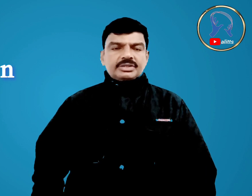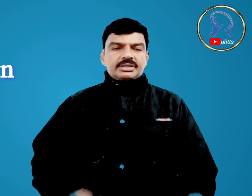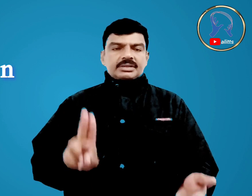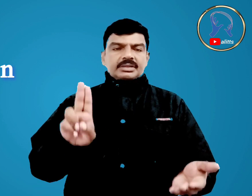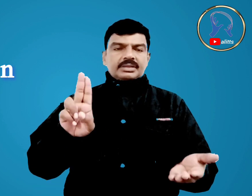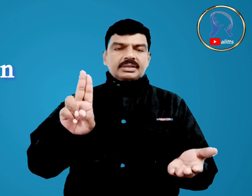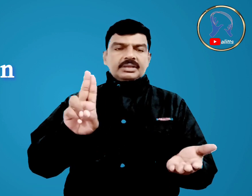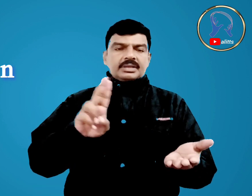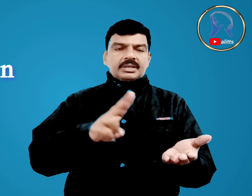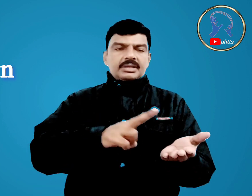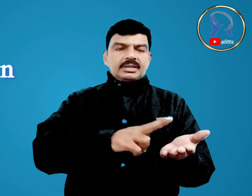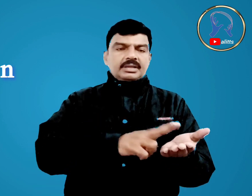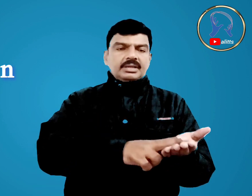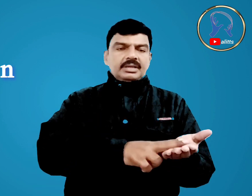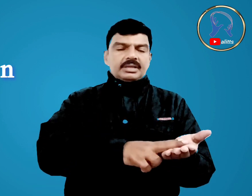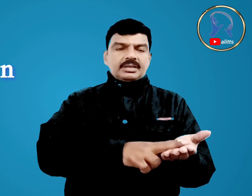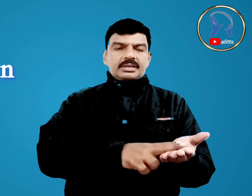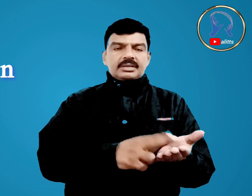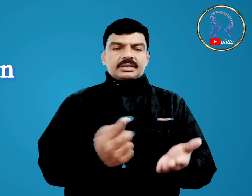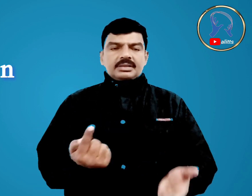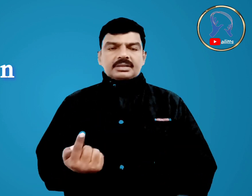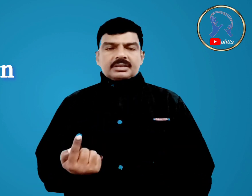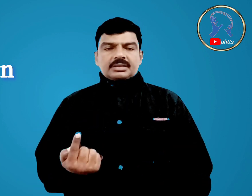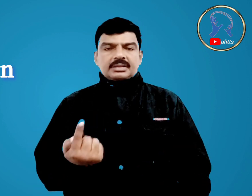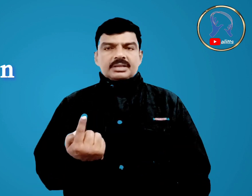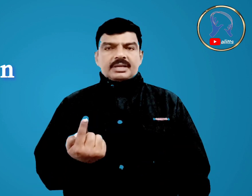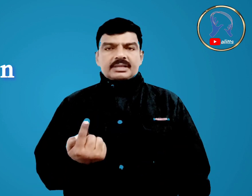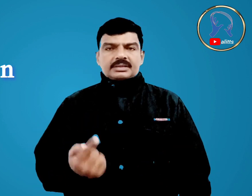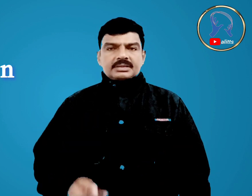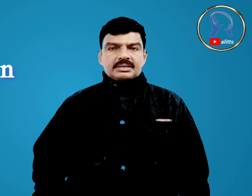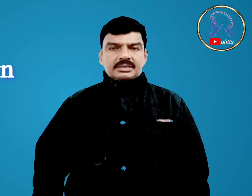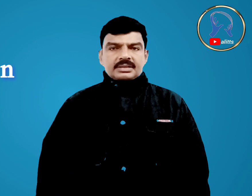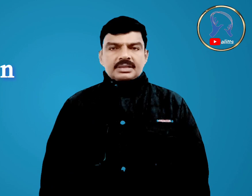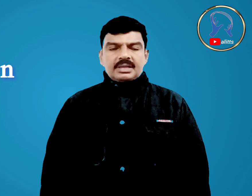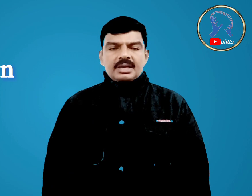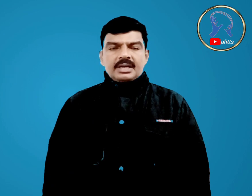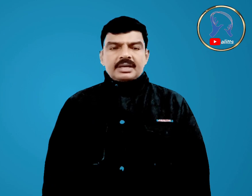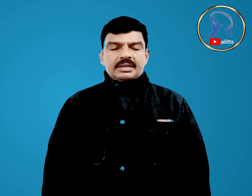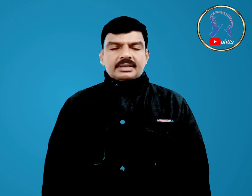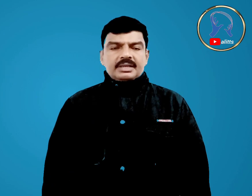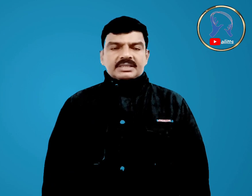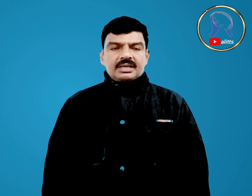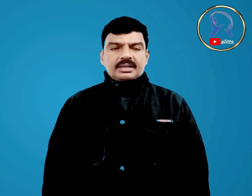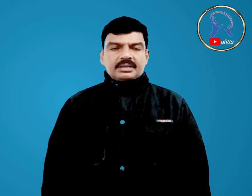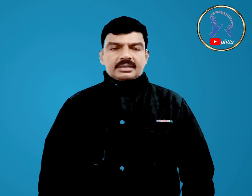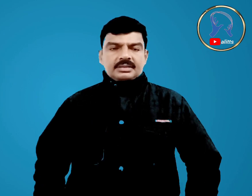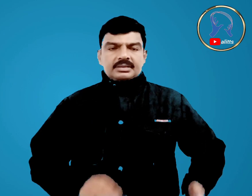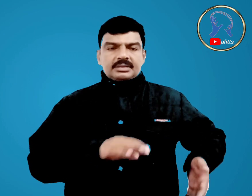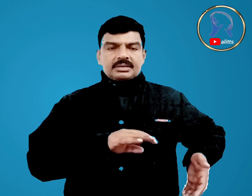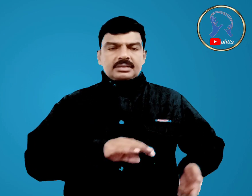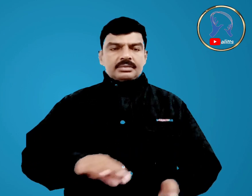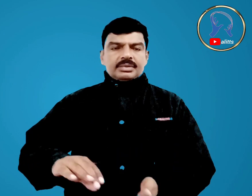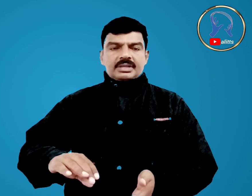नाइट्रोजन एन गैस। नस्ल